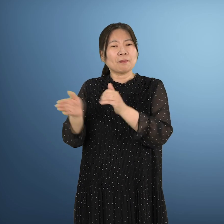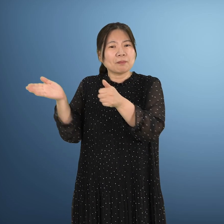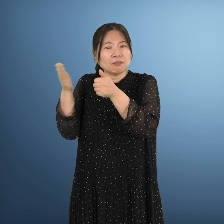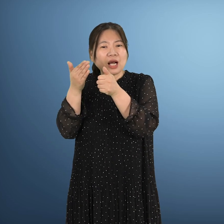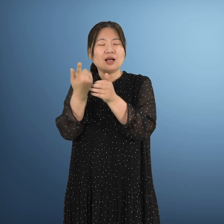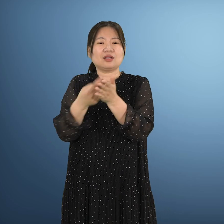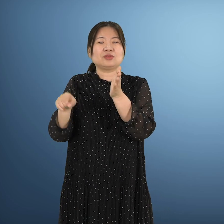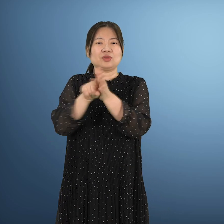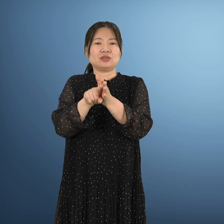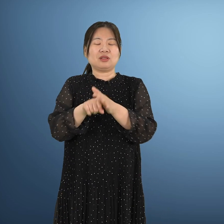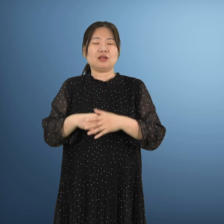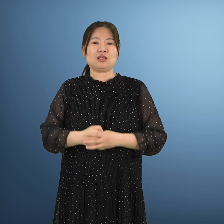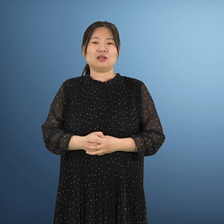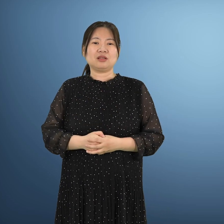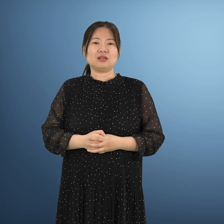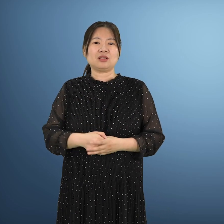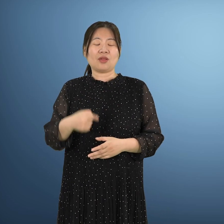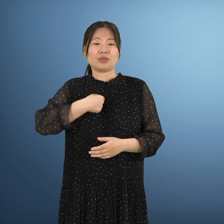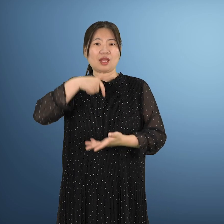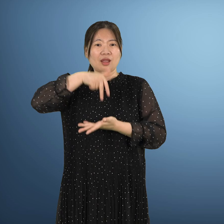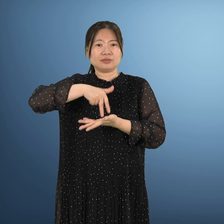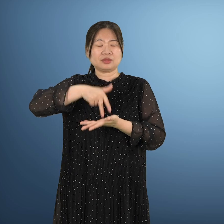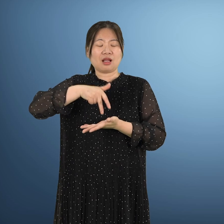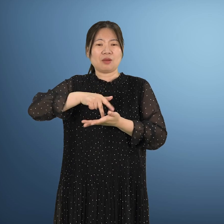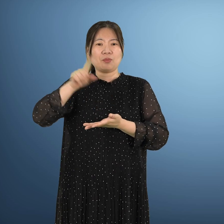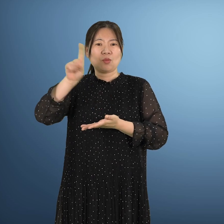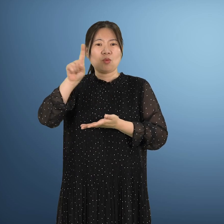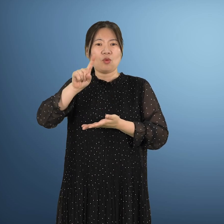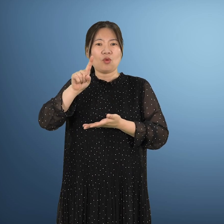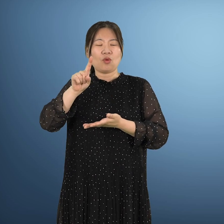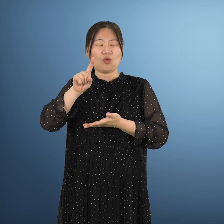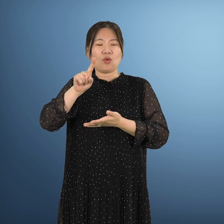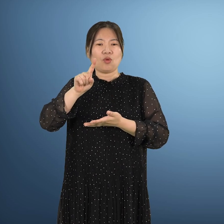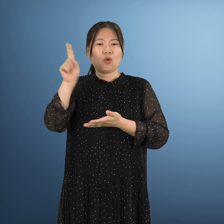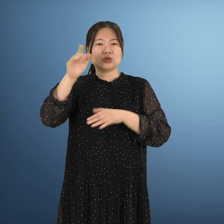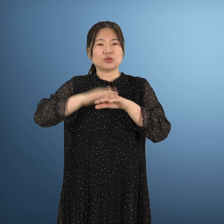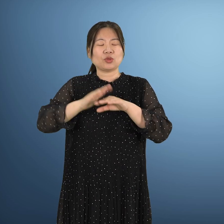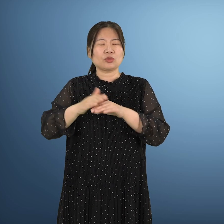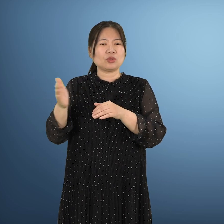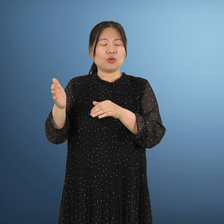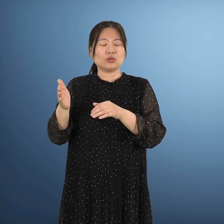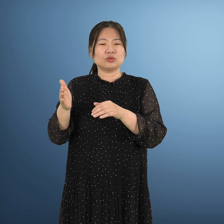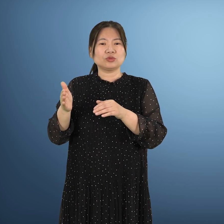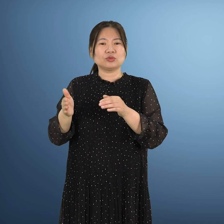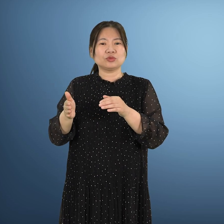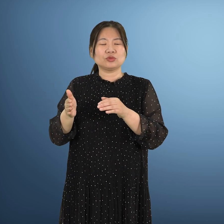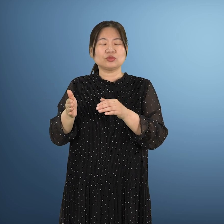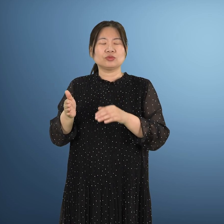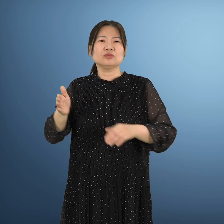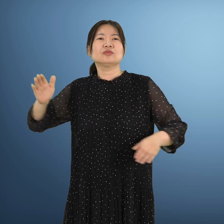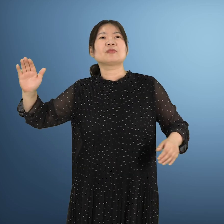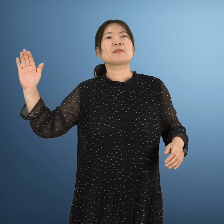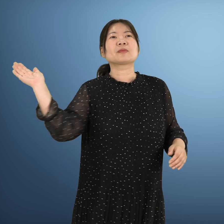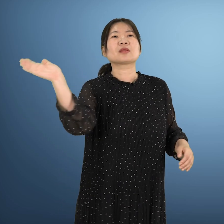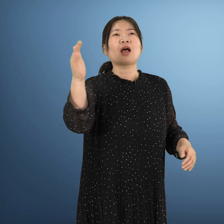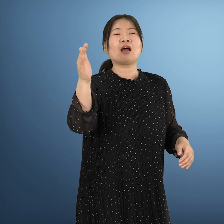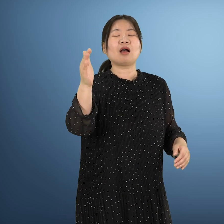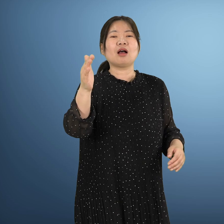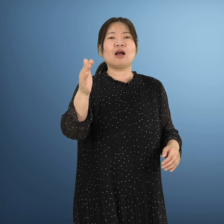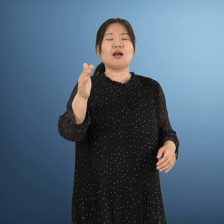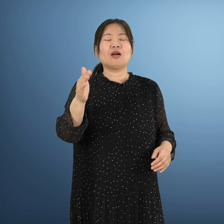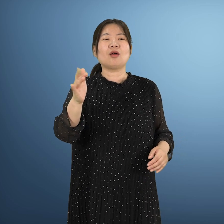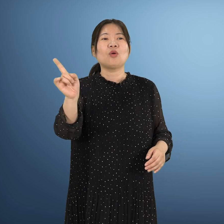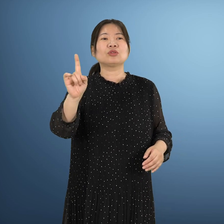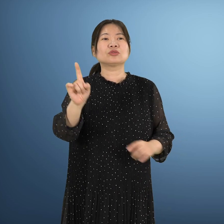때리려면 내 쪽에서는 어느 손으로 뺨을 때리게 돼 있습니까? 에?